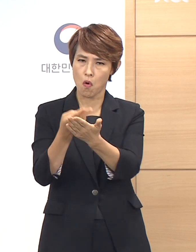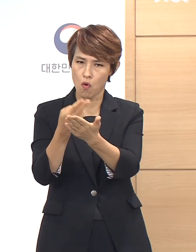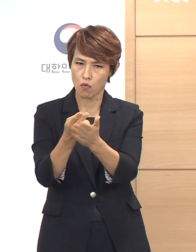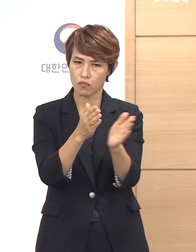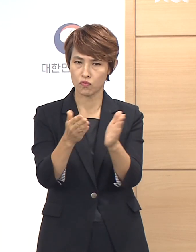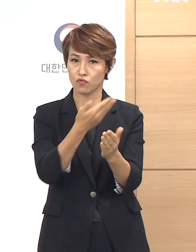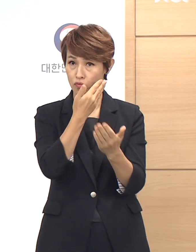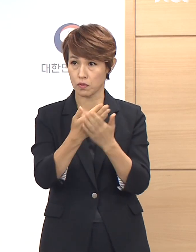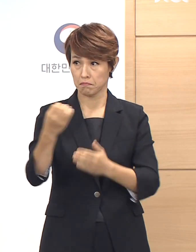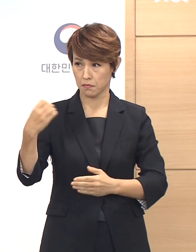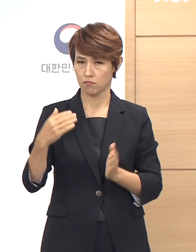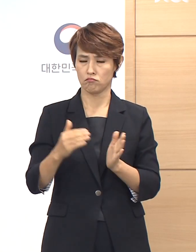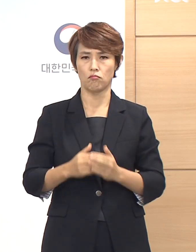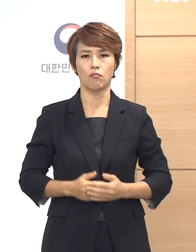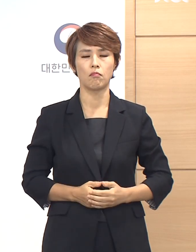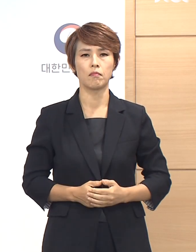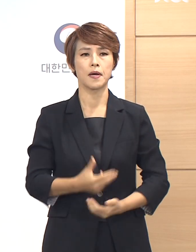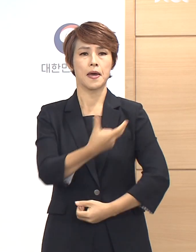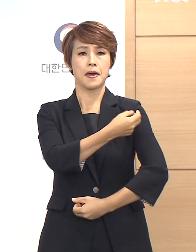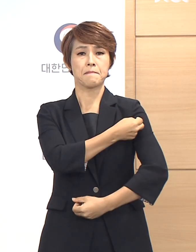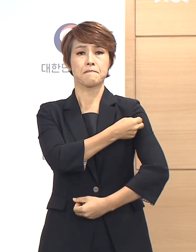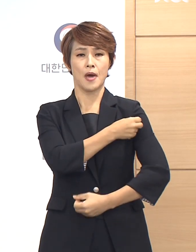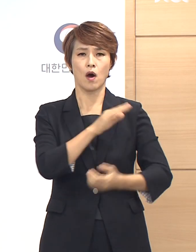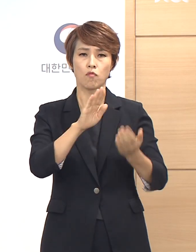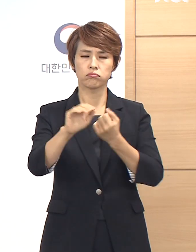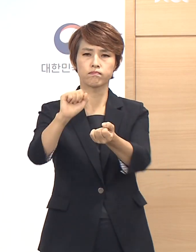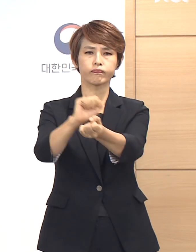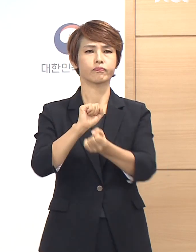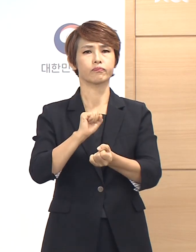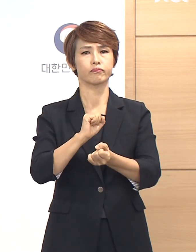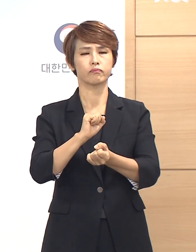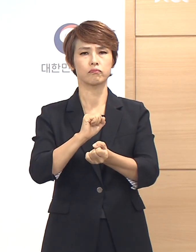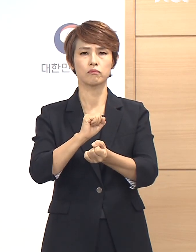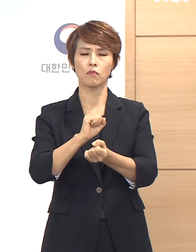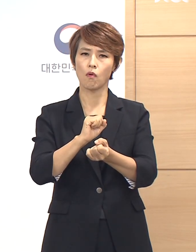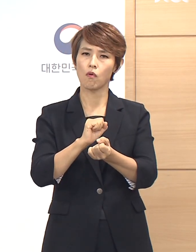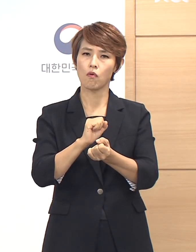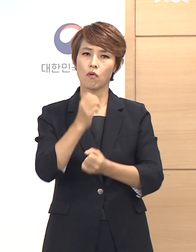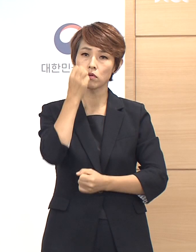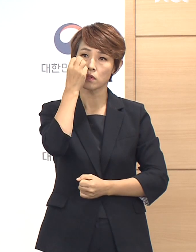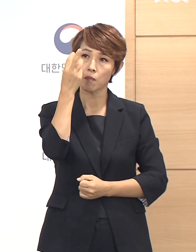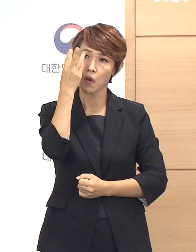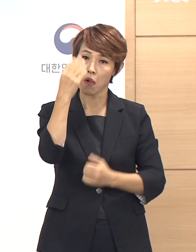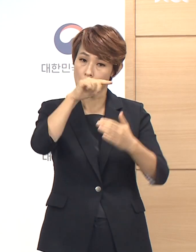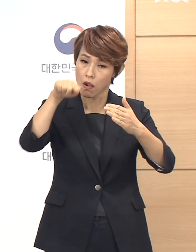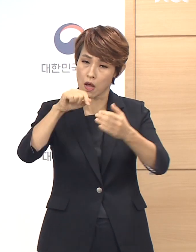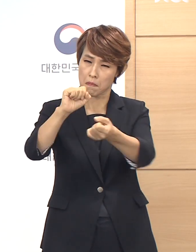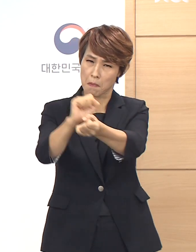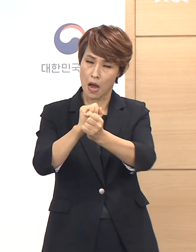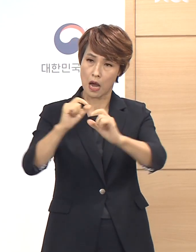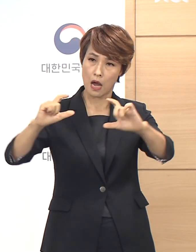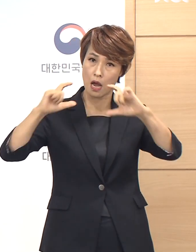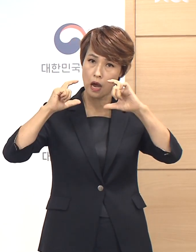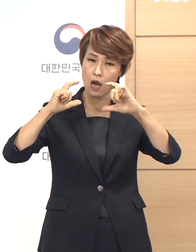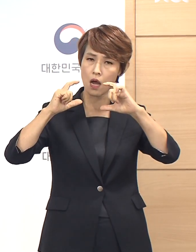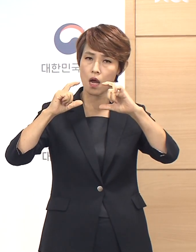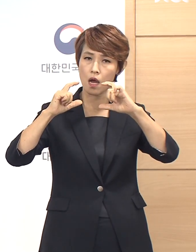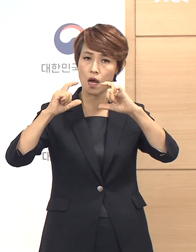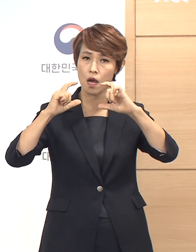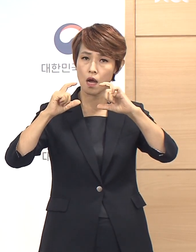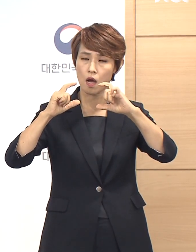강조했습니다. 그렇다면 백신 접종을 맞고도 감염되는 사례에 적어도 3, 4개월 이내 확진 판정을 받는